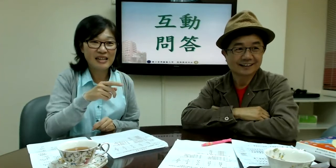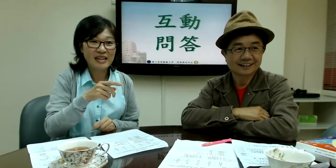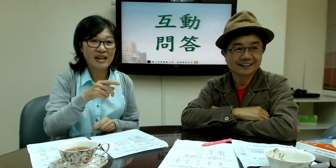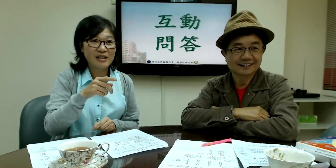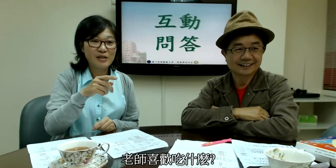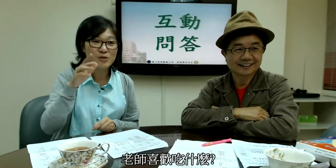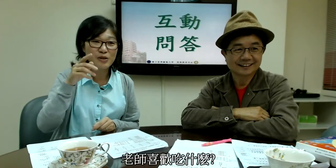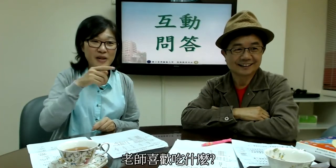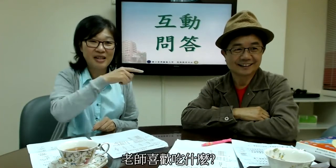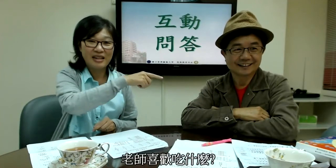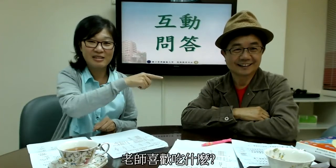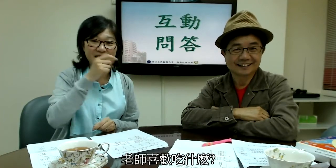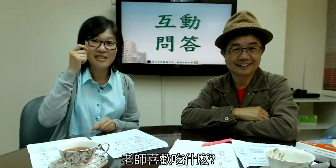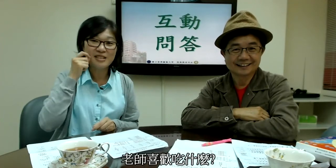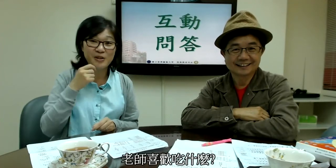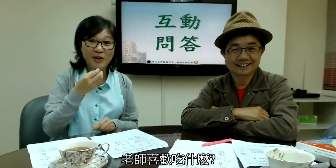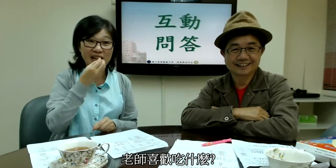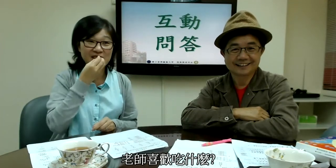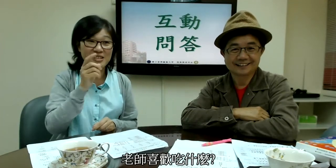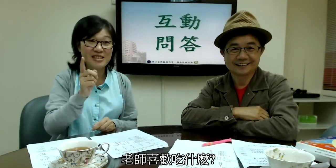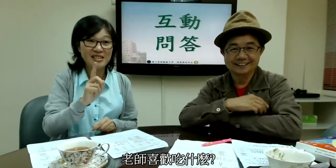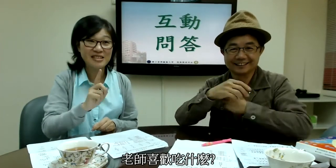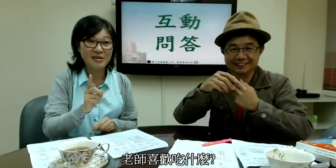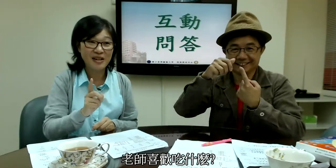好，告诉我们老师喜欢吃什么？